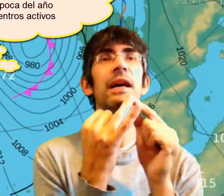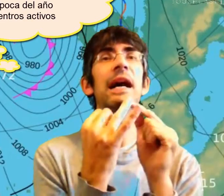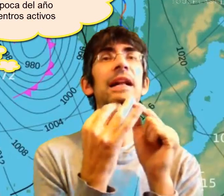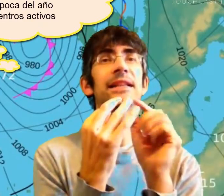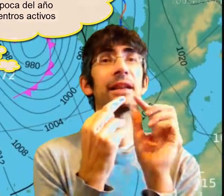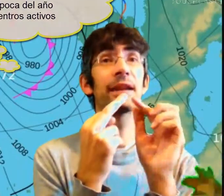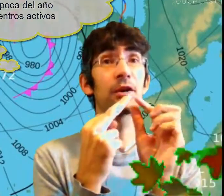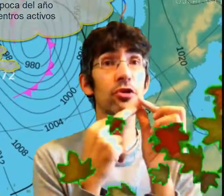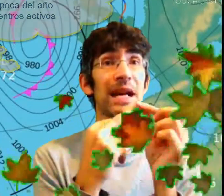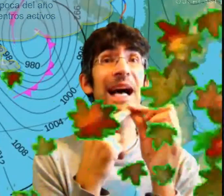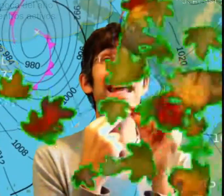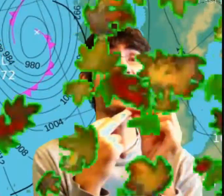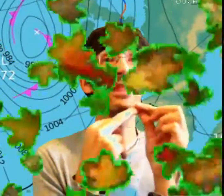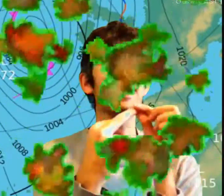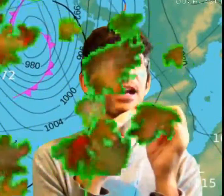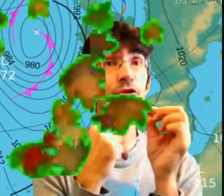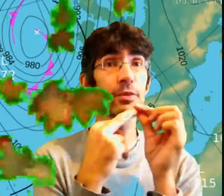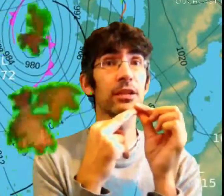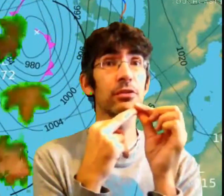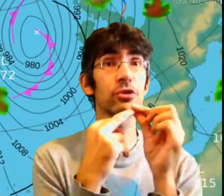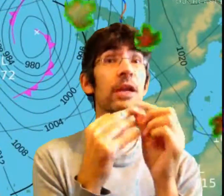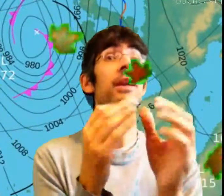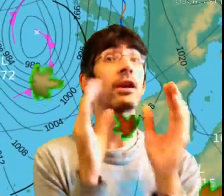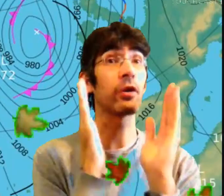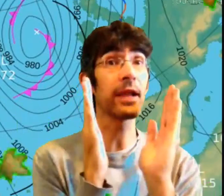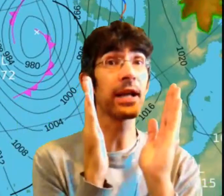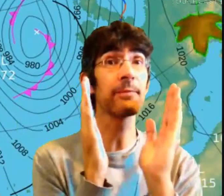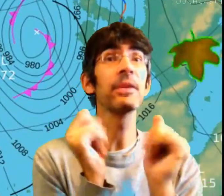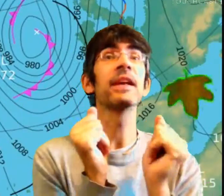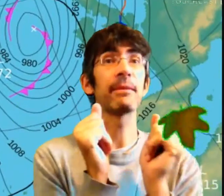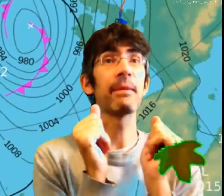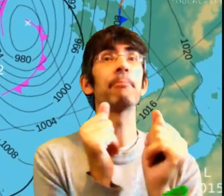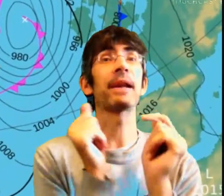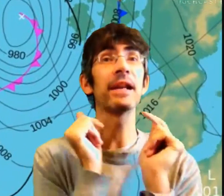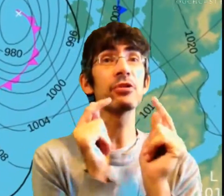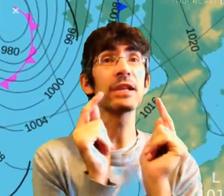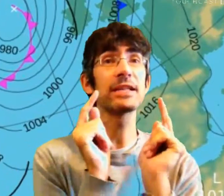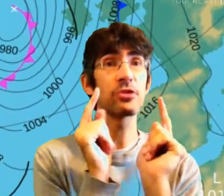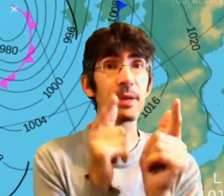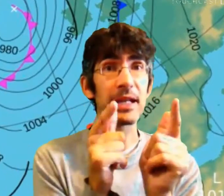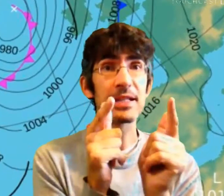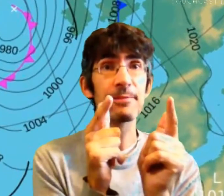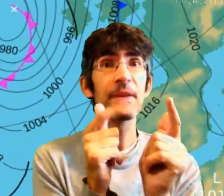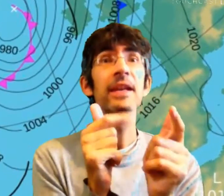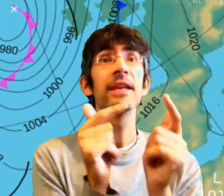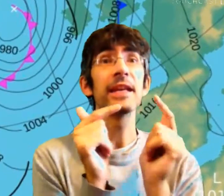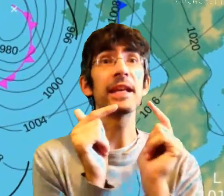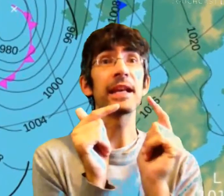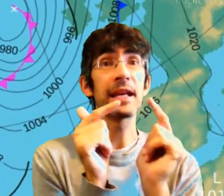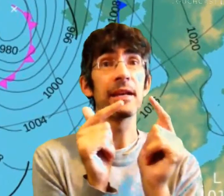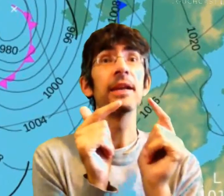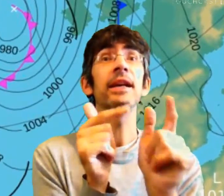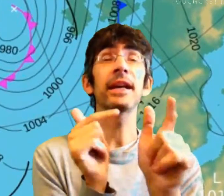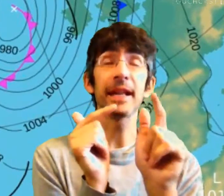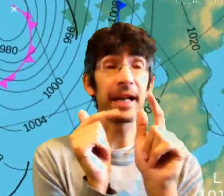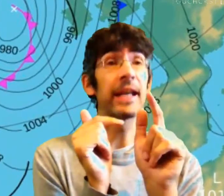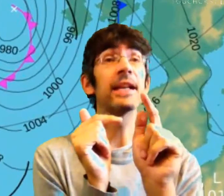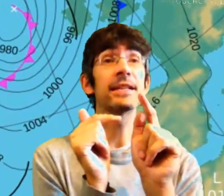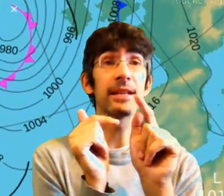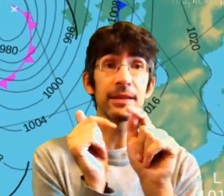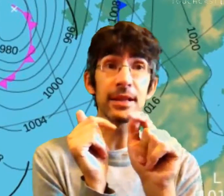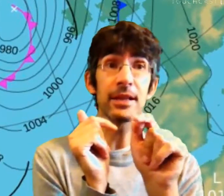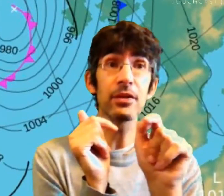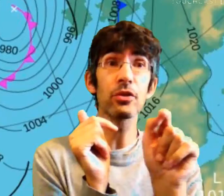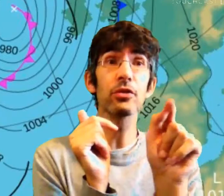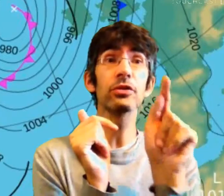centros activos tercera cosa analizar los riesgos recordar que van paralelos las ovares y te